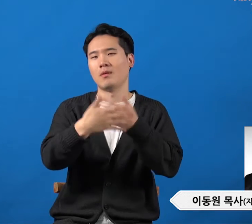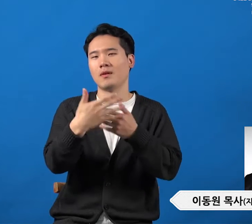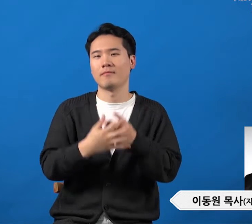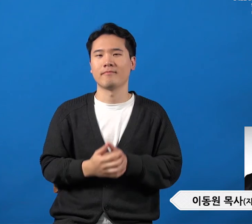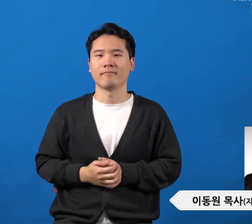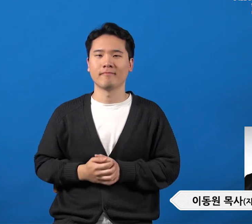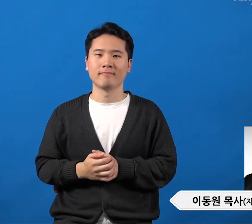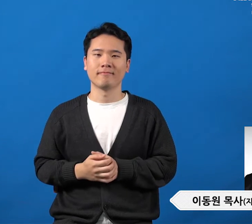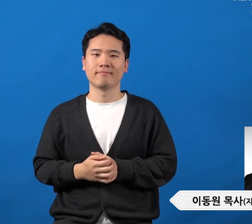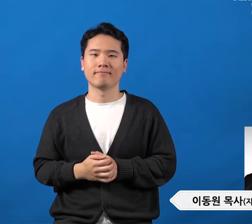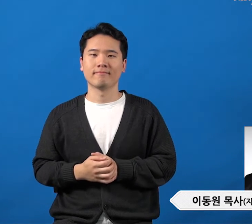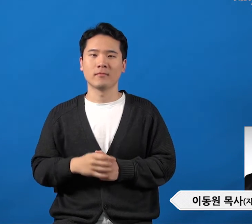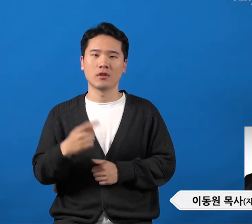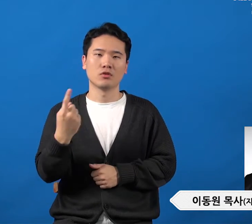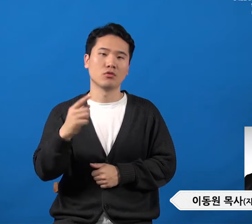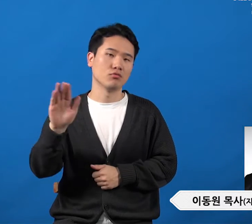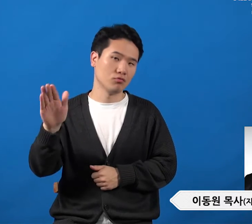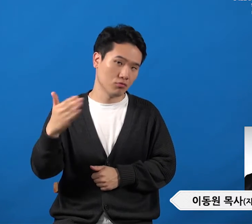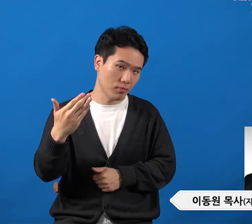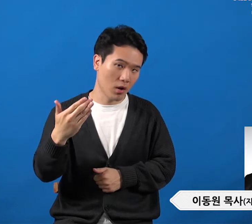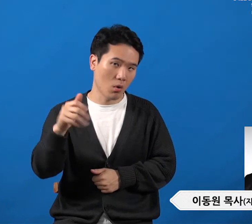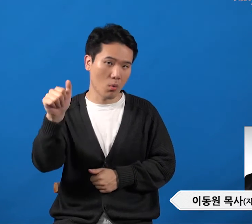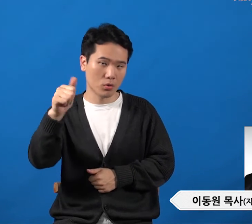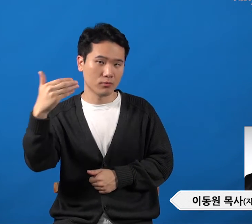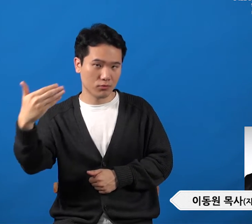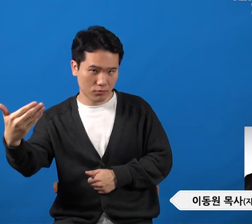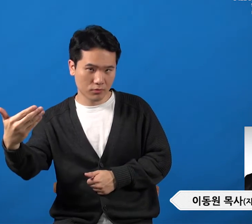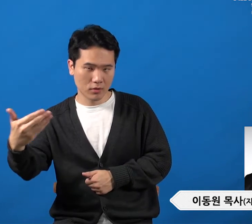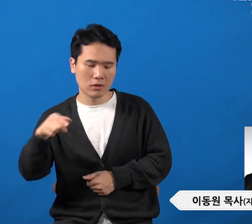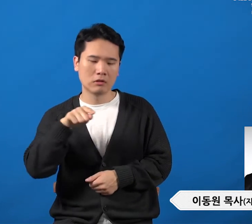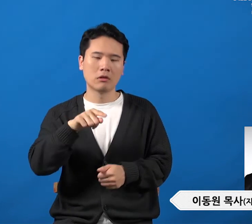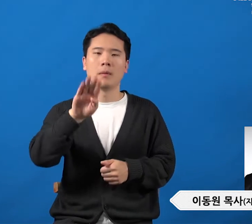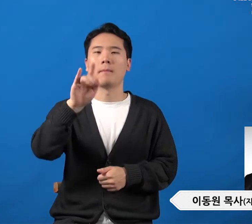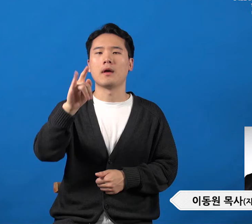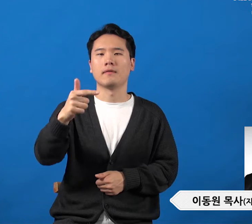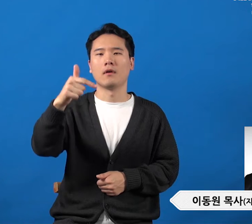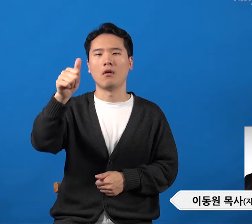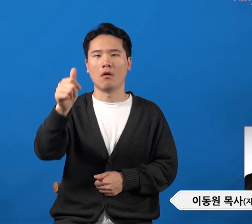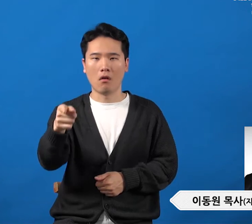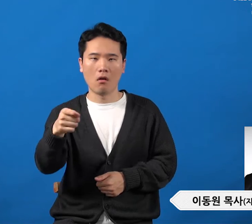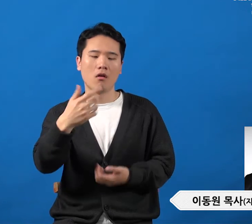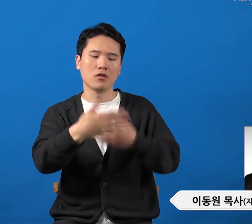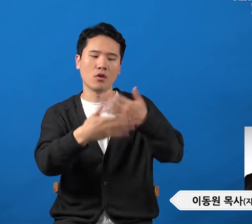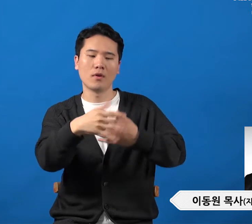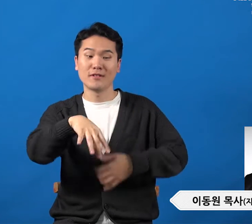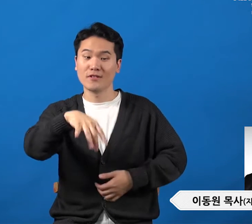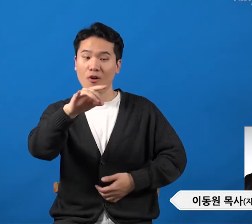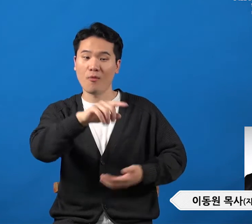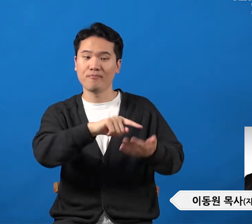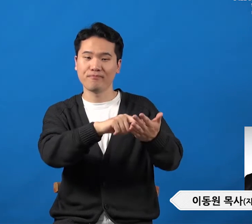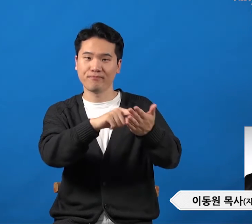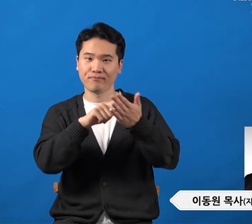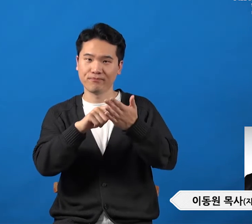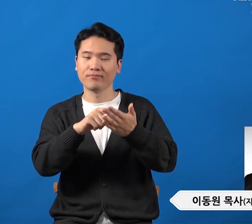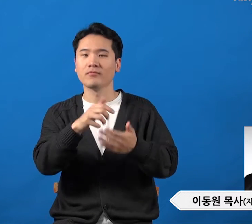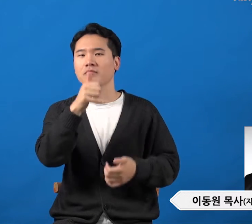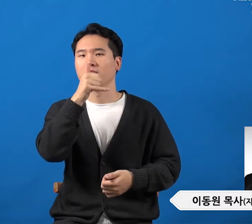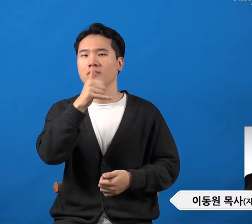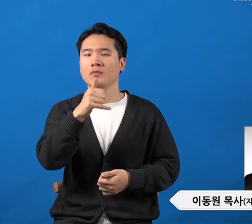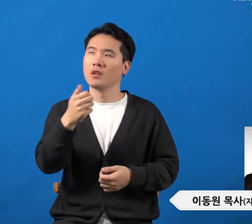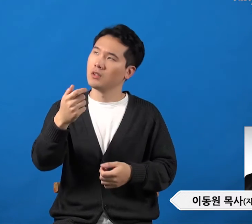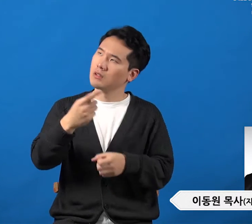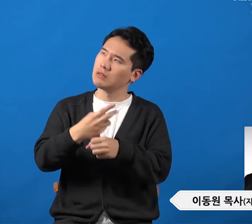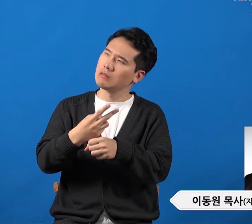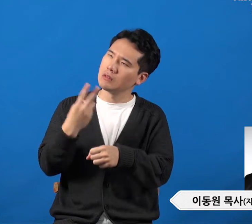1959년에 이 벤허라는 영화는 처음 세상에 나왔습니다. 1959년이. 그런데 재작년